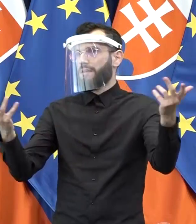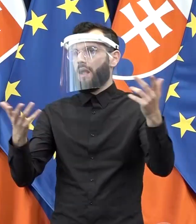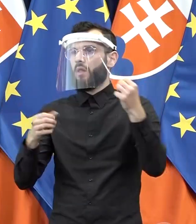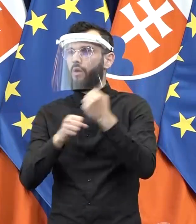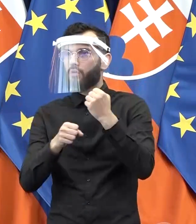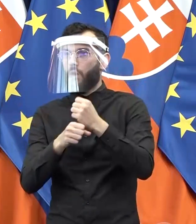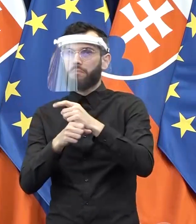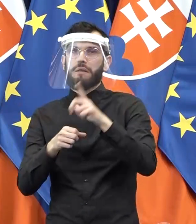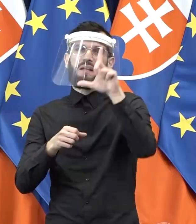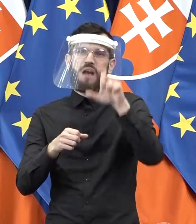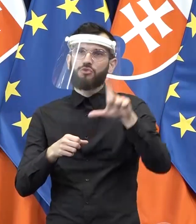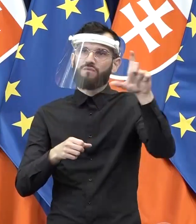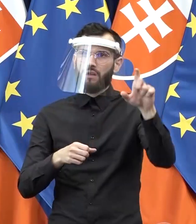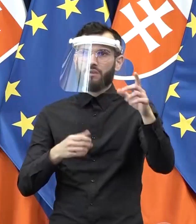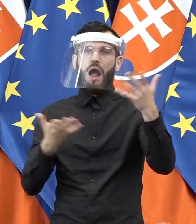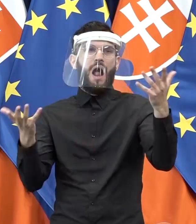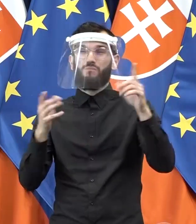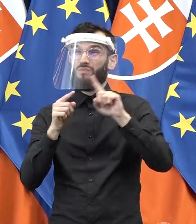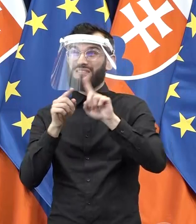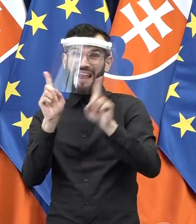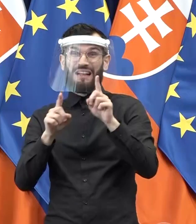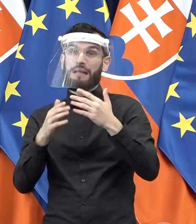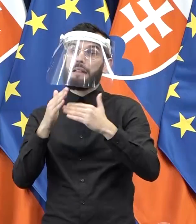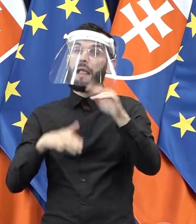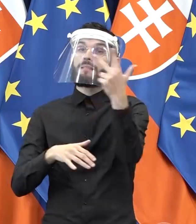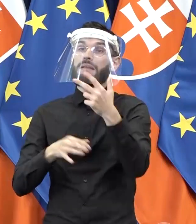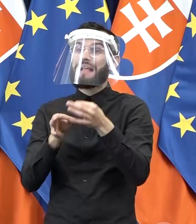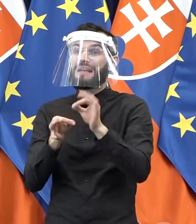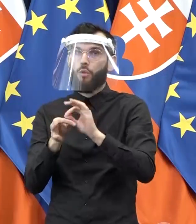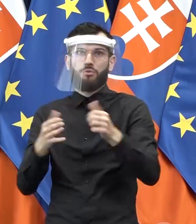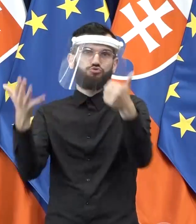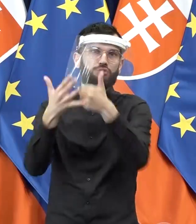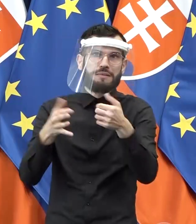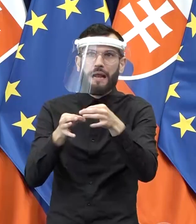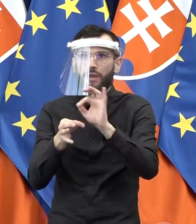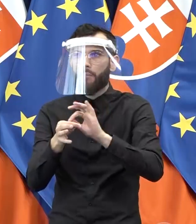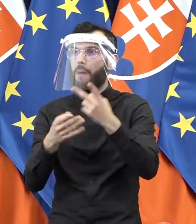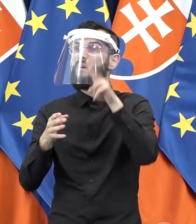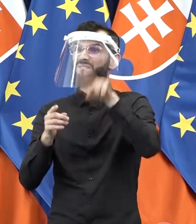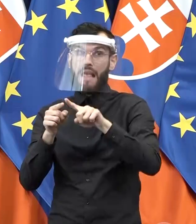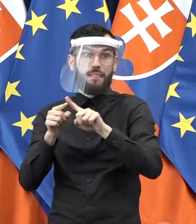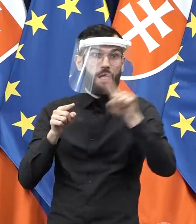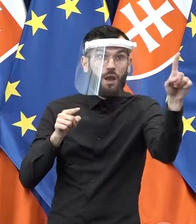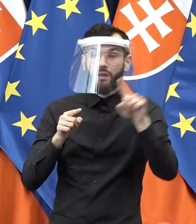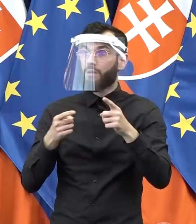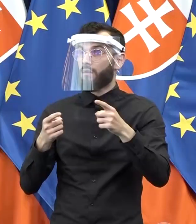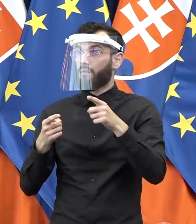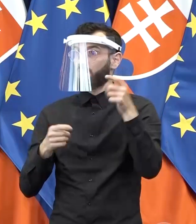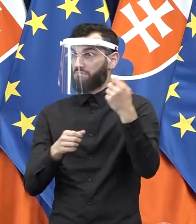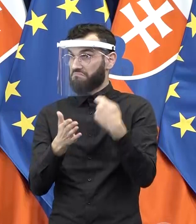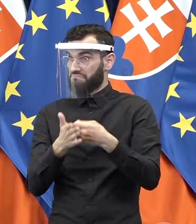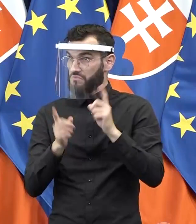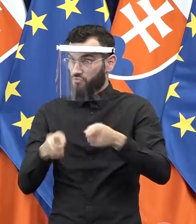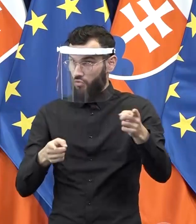týždne, alebo síce dochádzajú denne, ale dochádzajú ďalej ako tých 30 kilometrov, potreba z 60 alebo do Viedne. Čo s nimi? Platí na